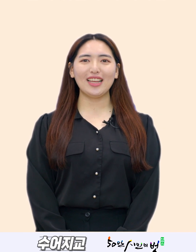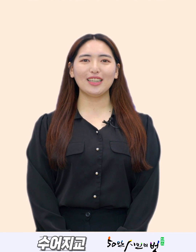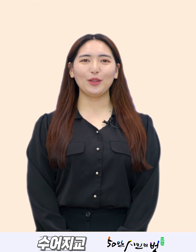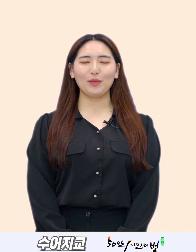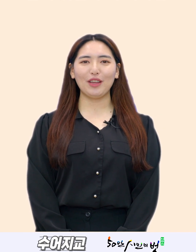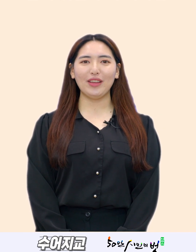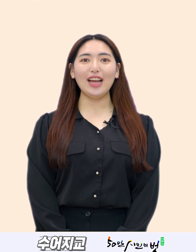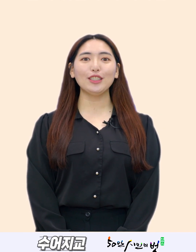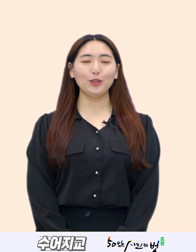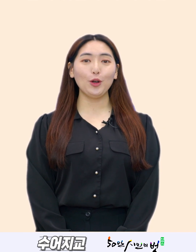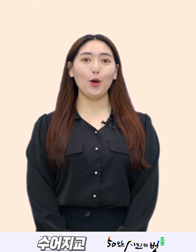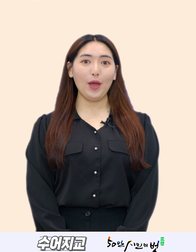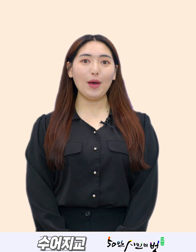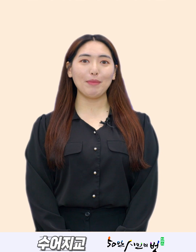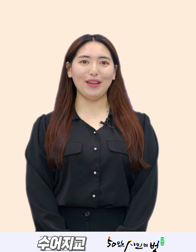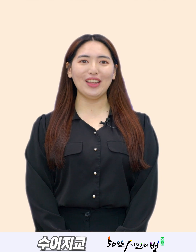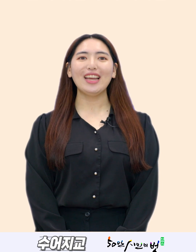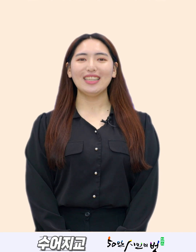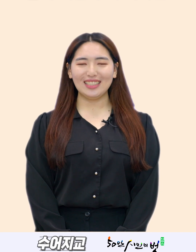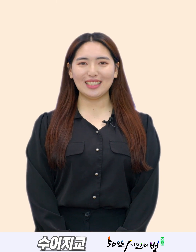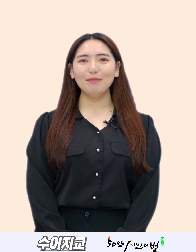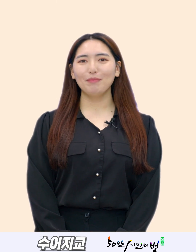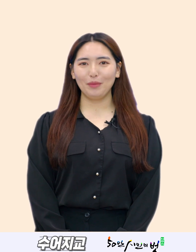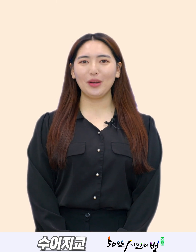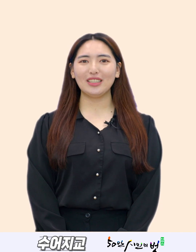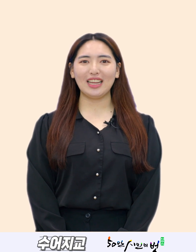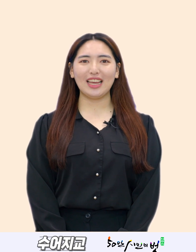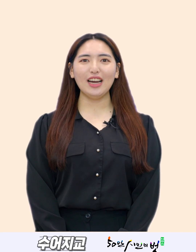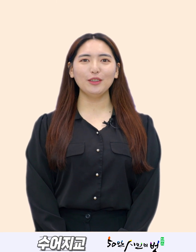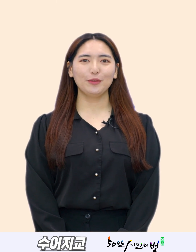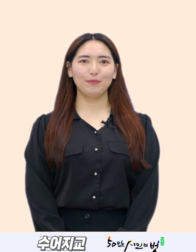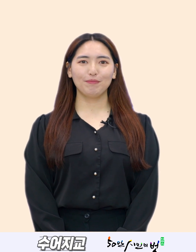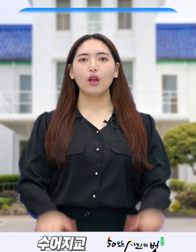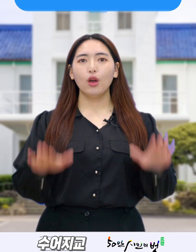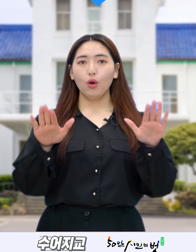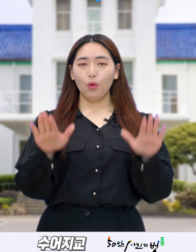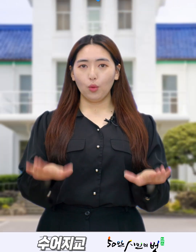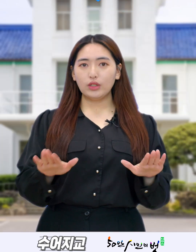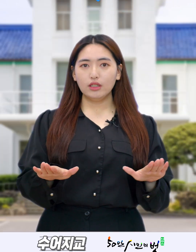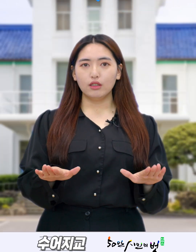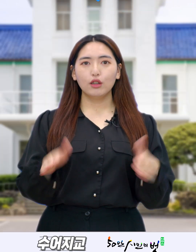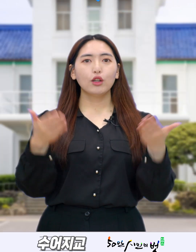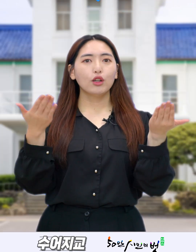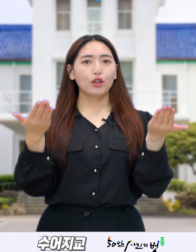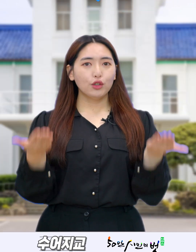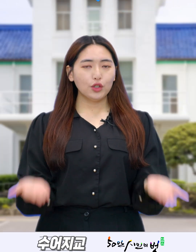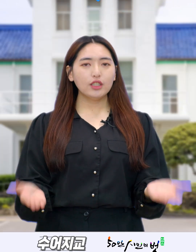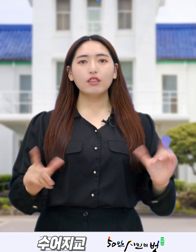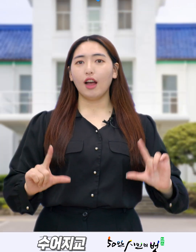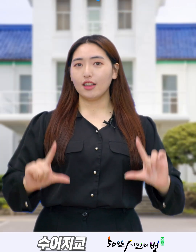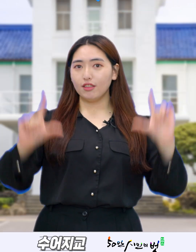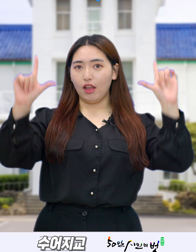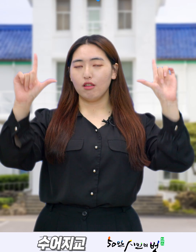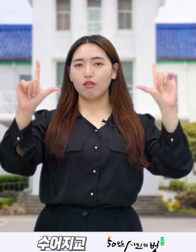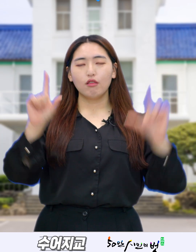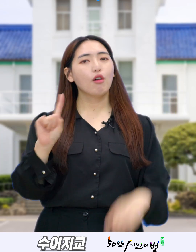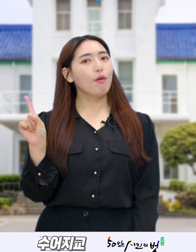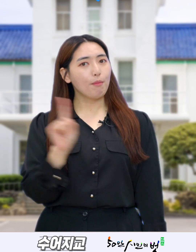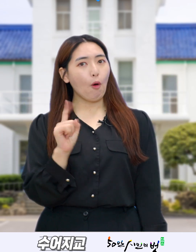이해를 돕기 위한 수어 회화편 지금 보여드릴게요. 오늘 쉬는 날인데 뭐